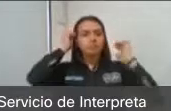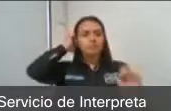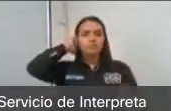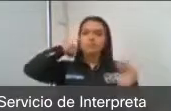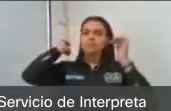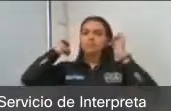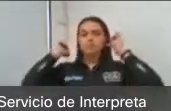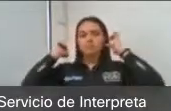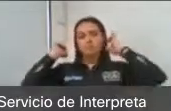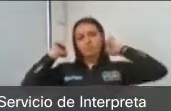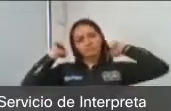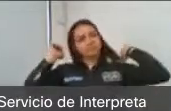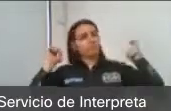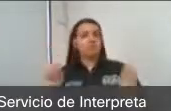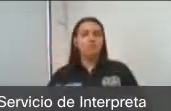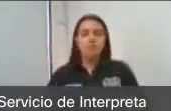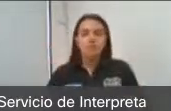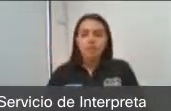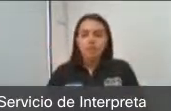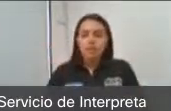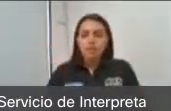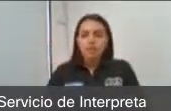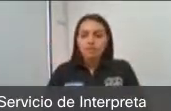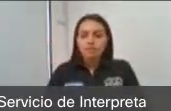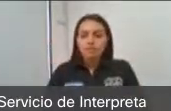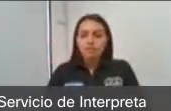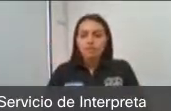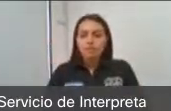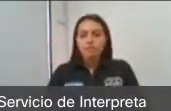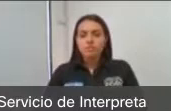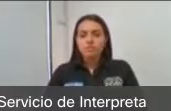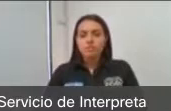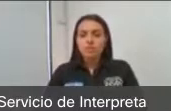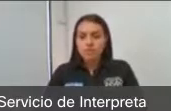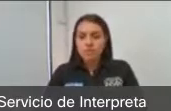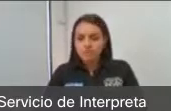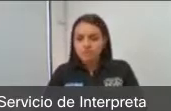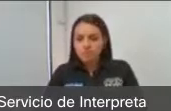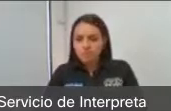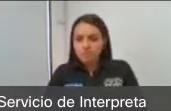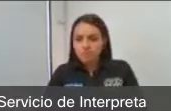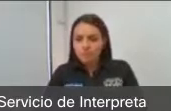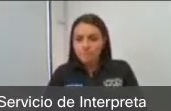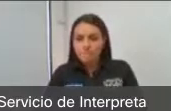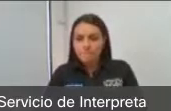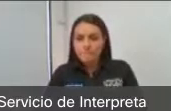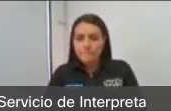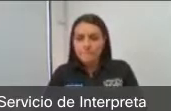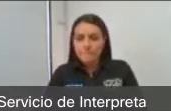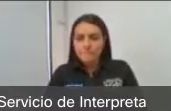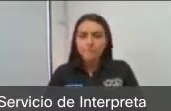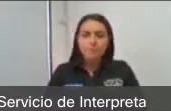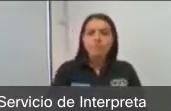Sí, yo la oigo igual. Ay, espérame porque ahora que me minimice. ¿Sí me escuchan bien?